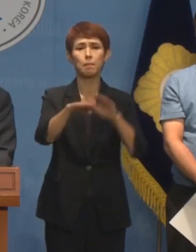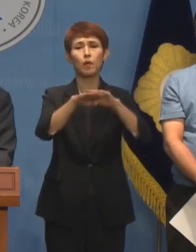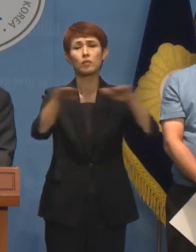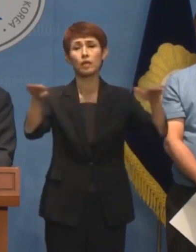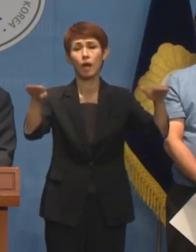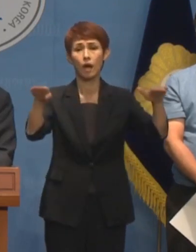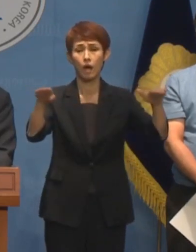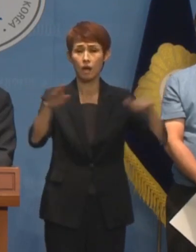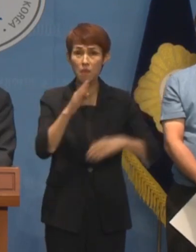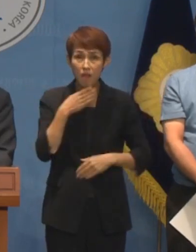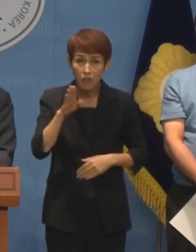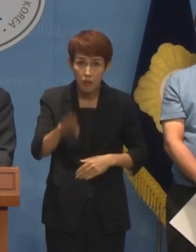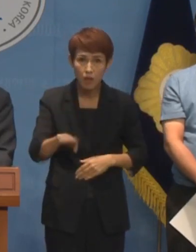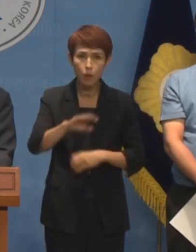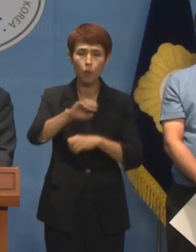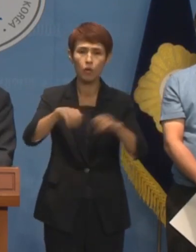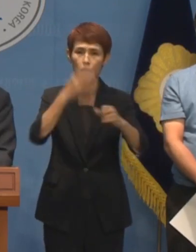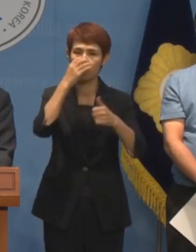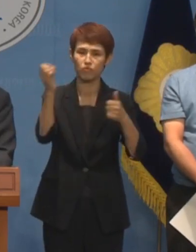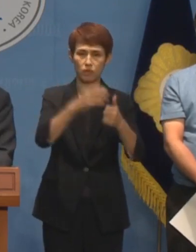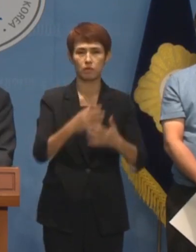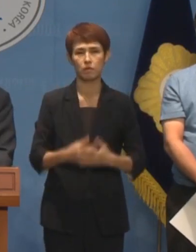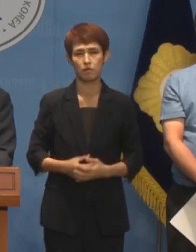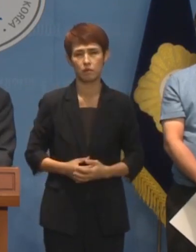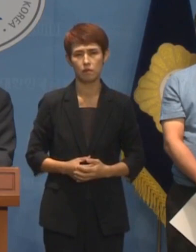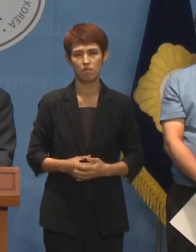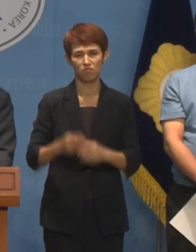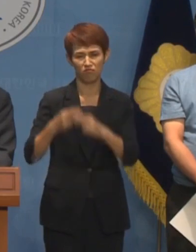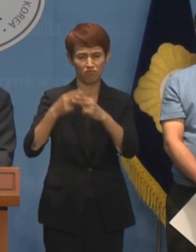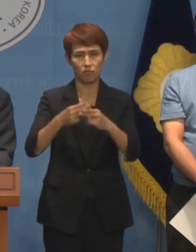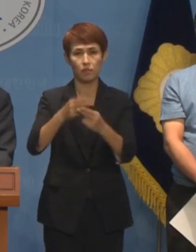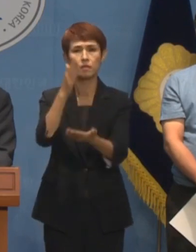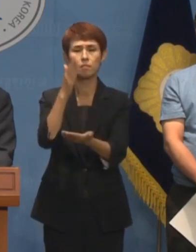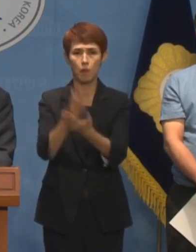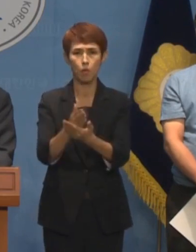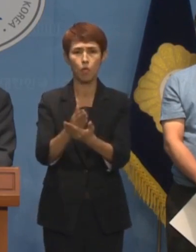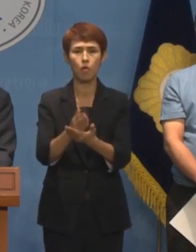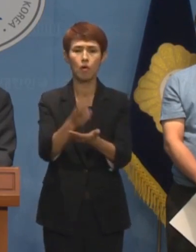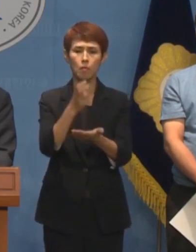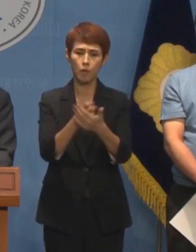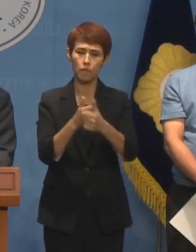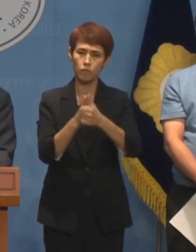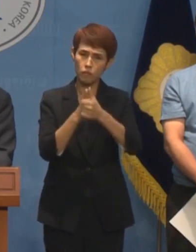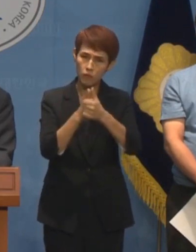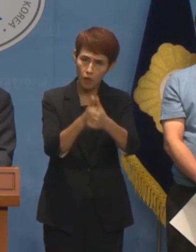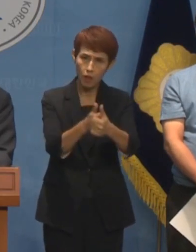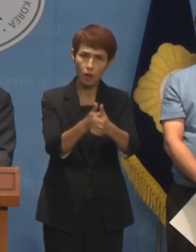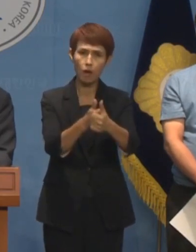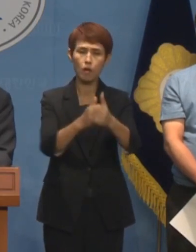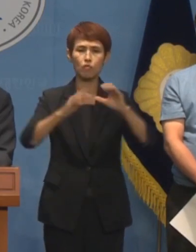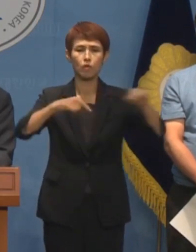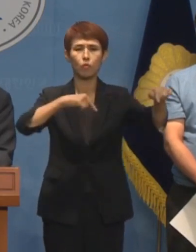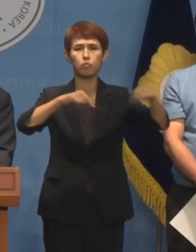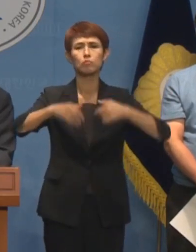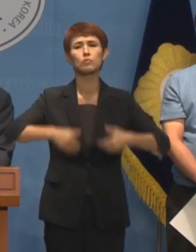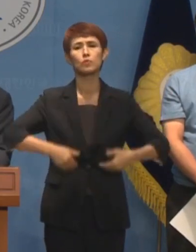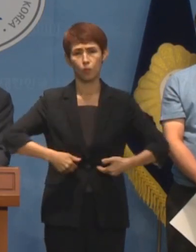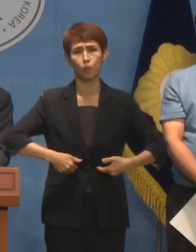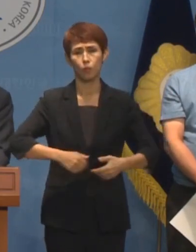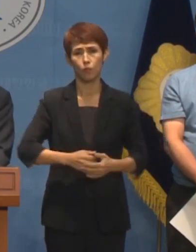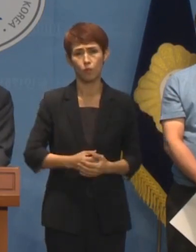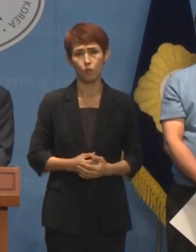헌법을 무너뜨렸습니다. 권력자의 입맛대로가 아닌 법에 따라 국가를 통치해야 한다는 법치를 무너뜨렸습니다.